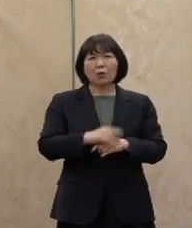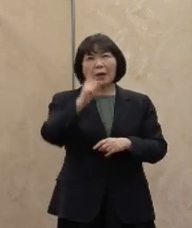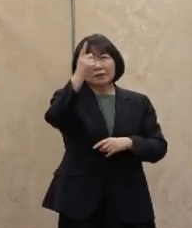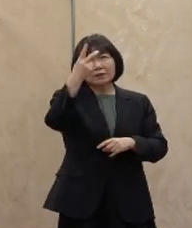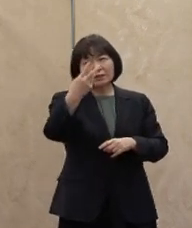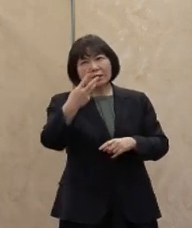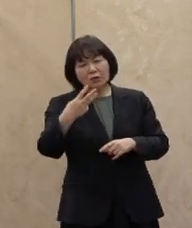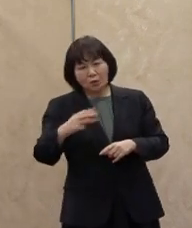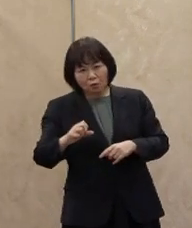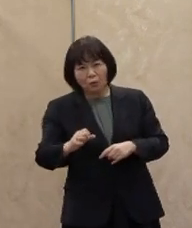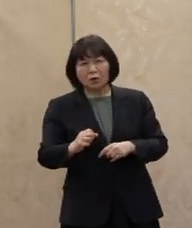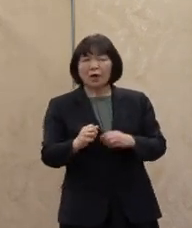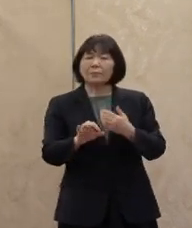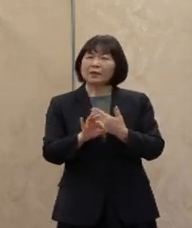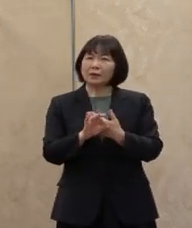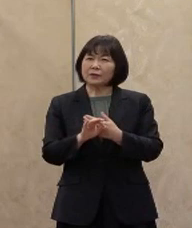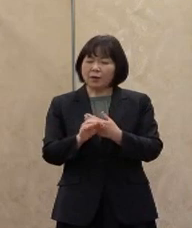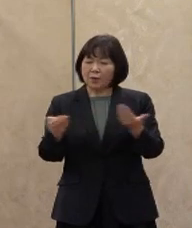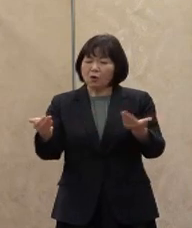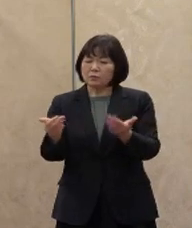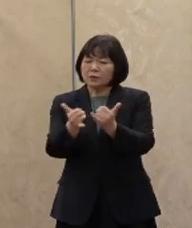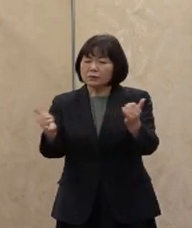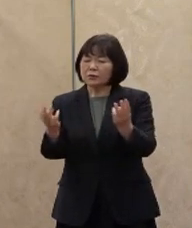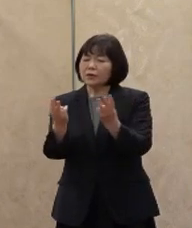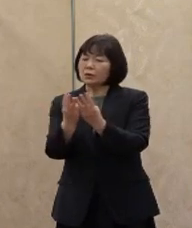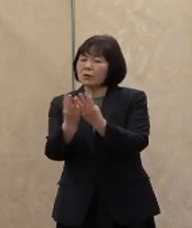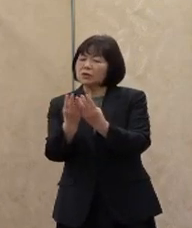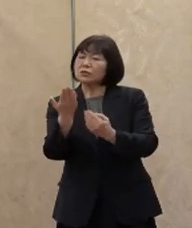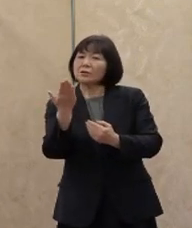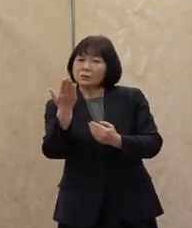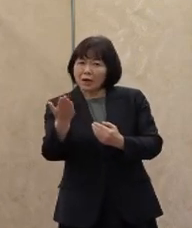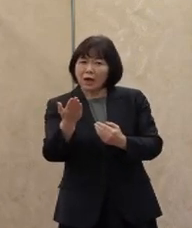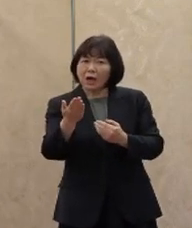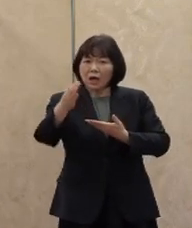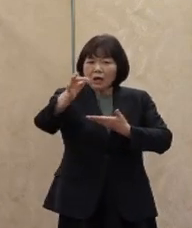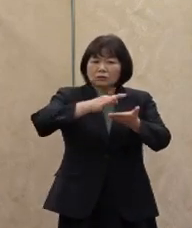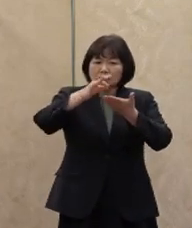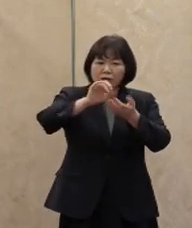ね、それは従業員の数なのか、去年の売り上げなのか、あるいはその